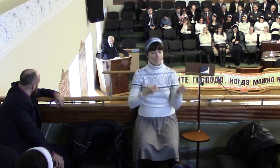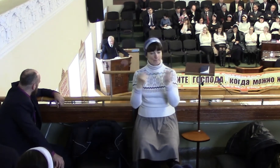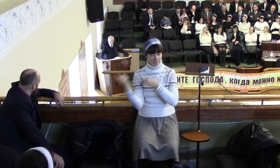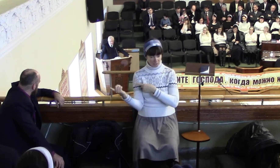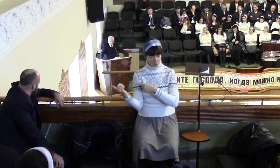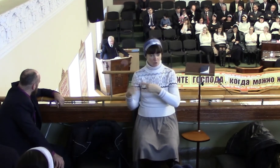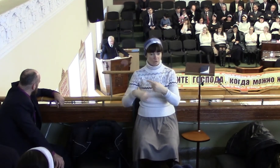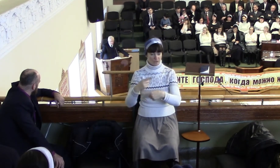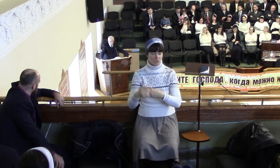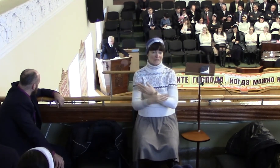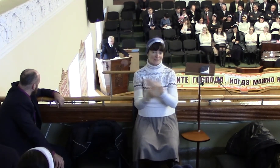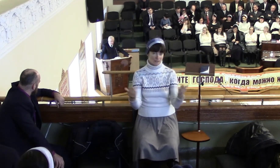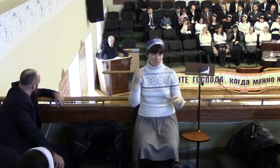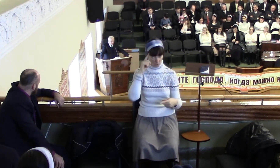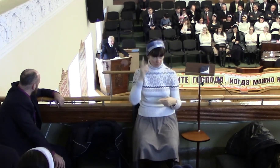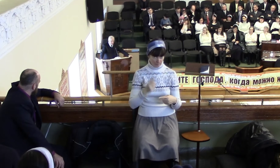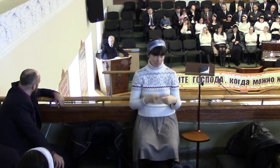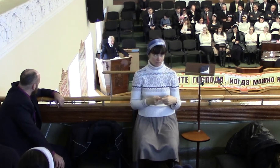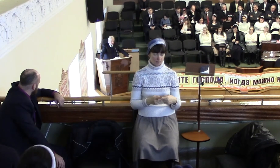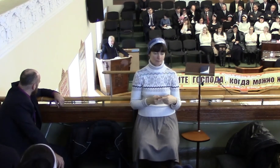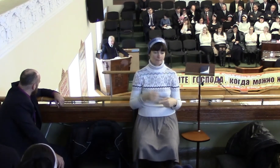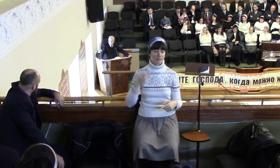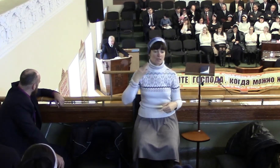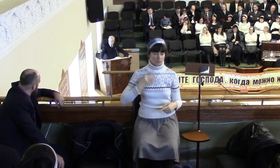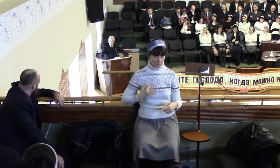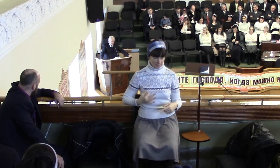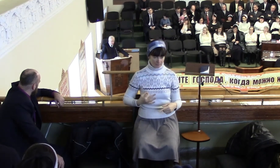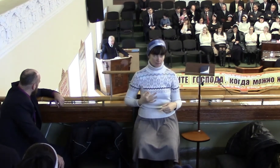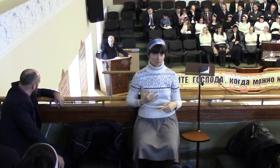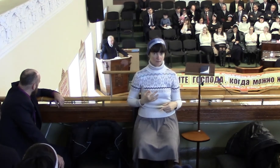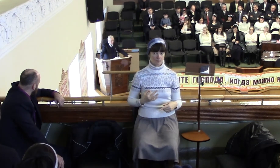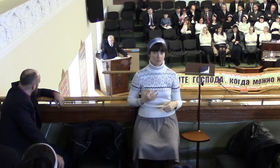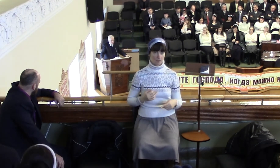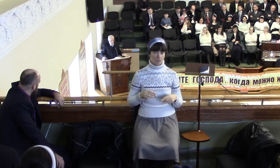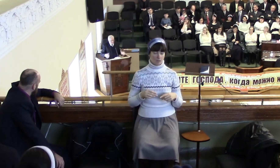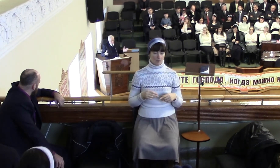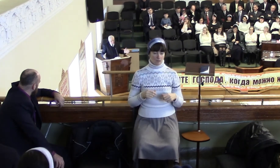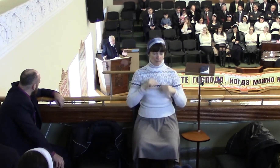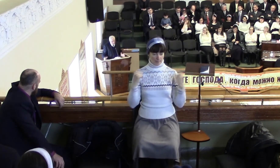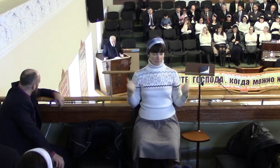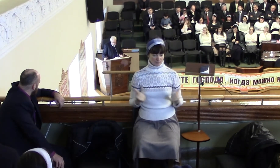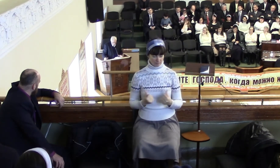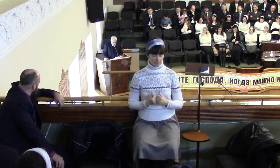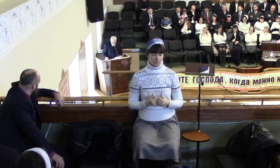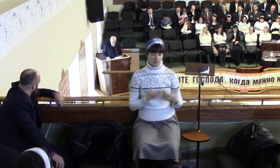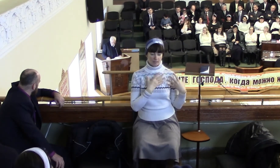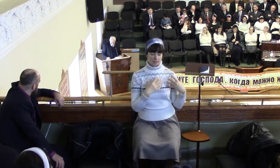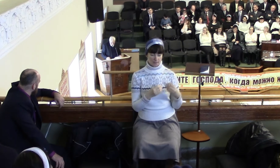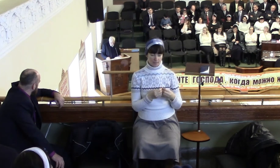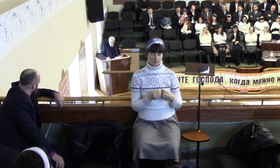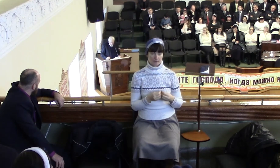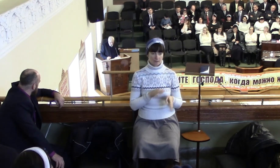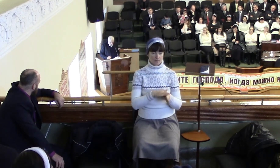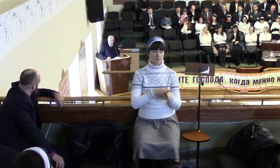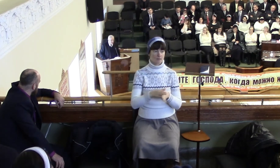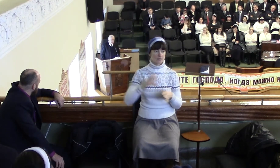церкви, сын пресвитера церкви, Слободяника Виктора Антоновича, который остался в памяти нашей церкви